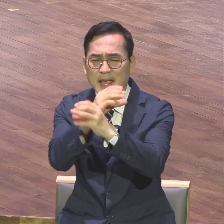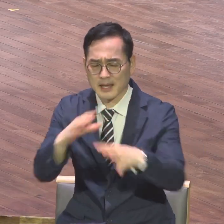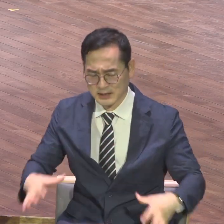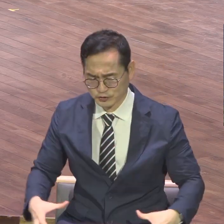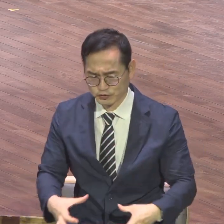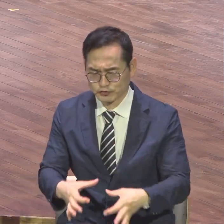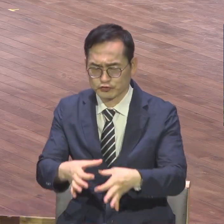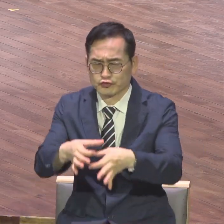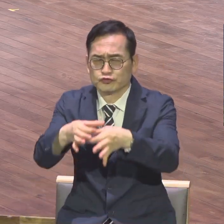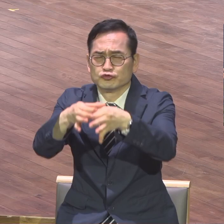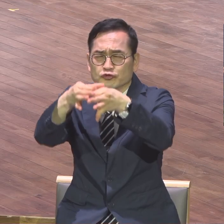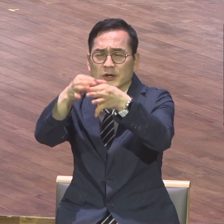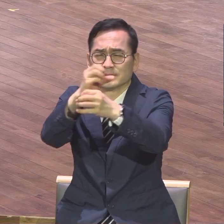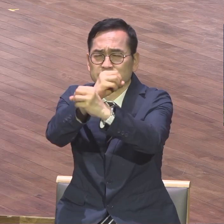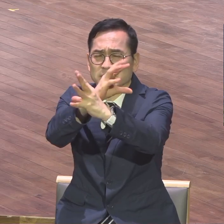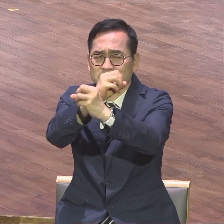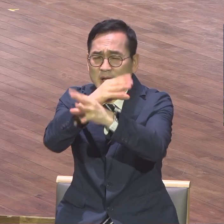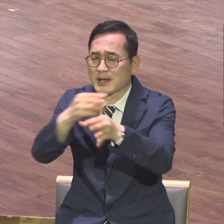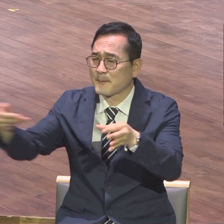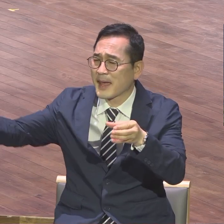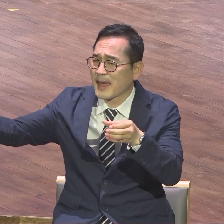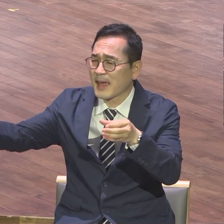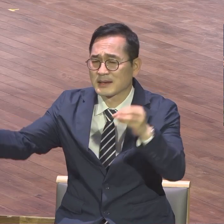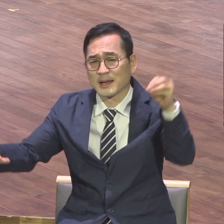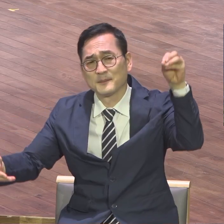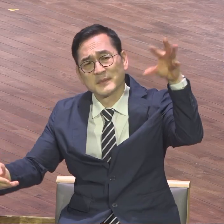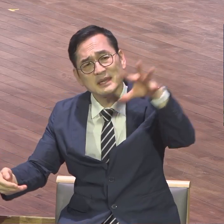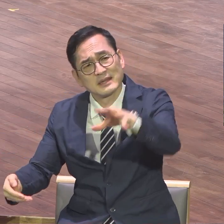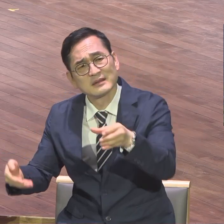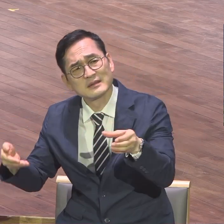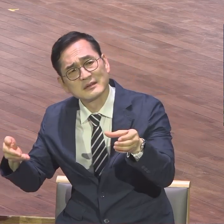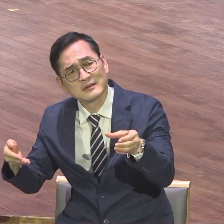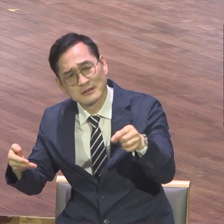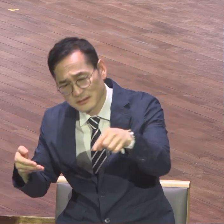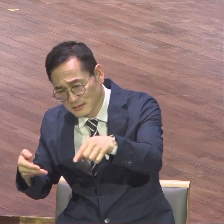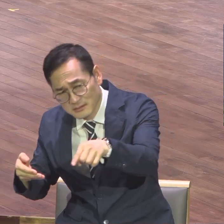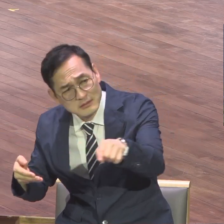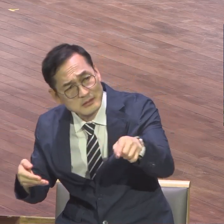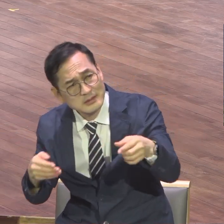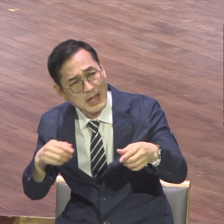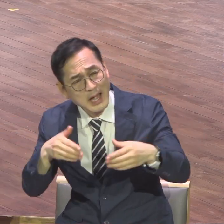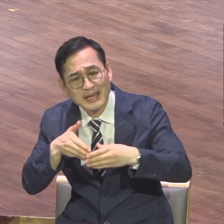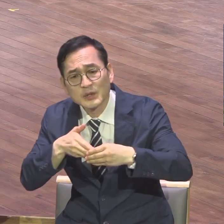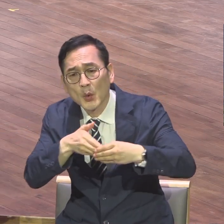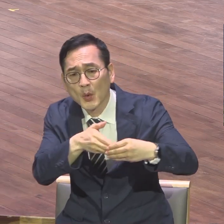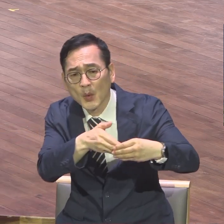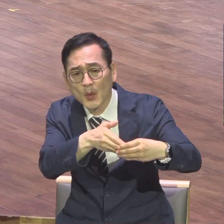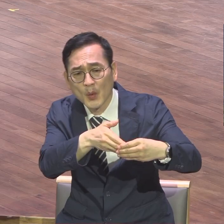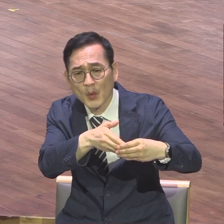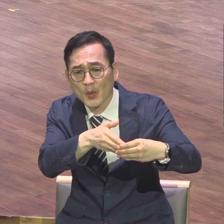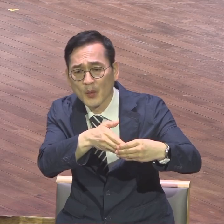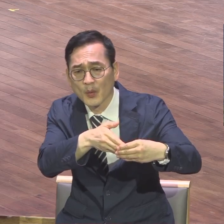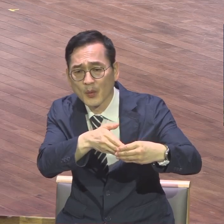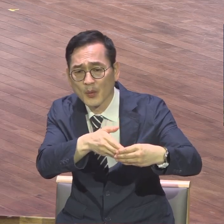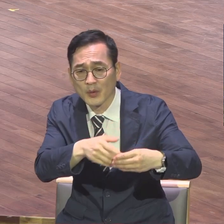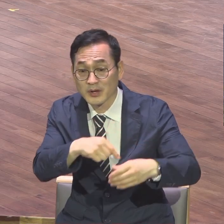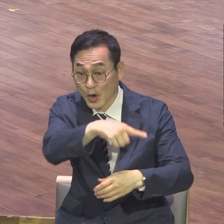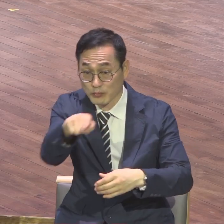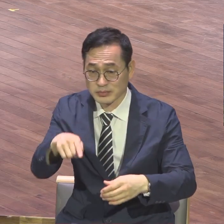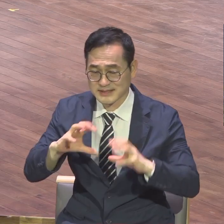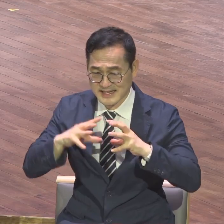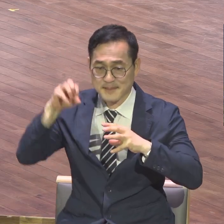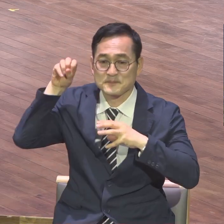망대 딱 세워놓으면 배들이 지나가다 다 여기 암초가 있구나 다 알고 방향 맞춰주잖아요. 여러분이 세상의 망대가